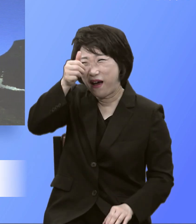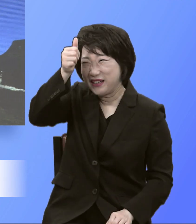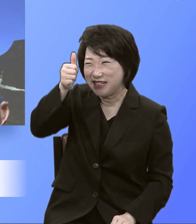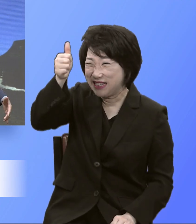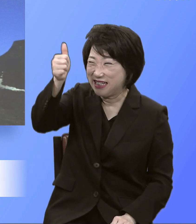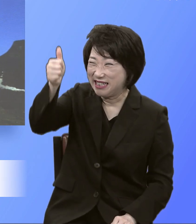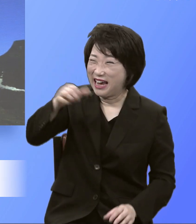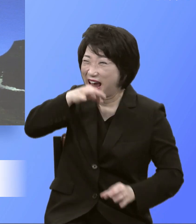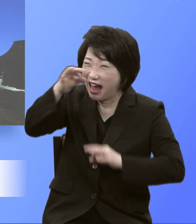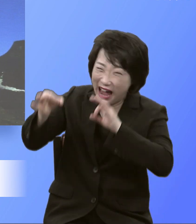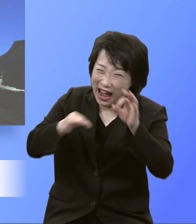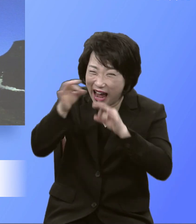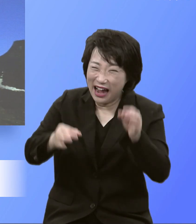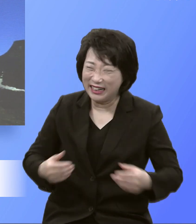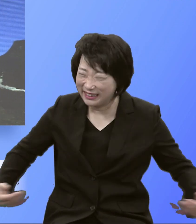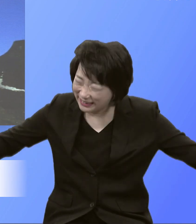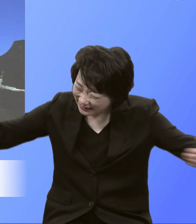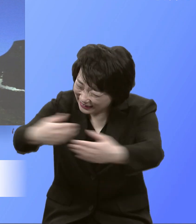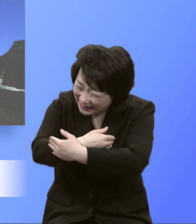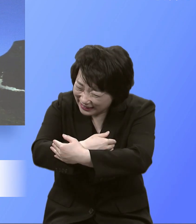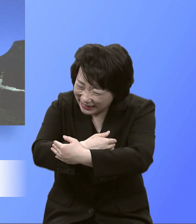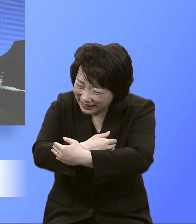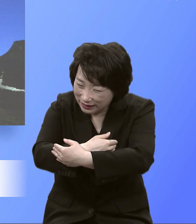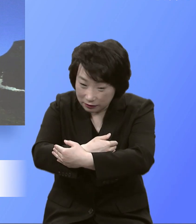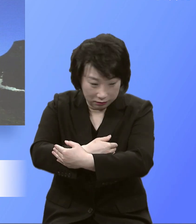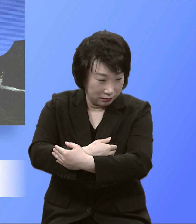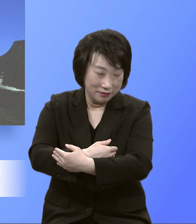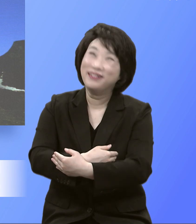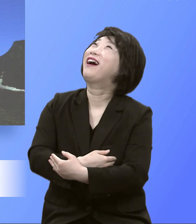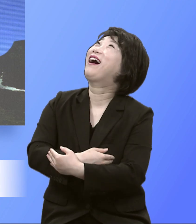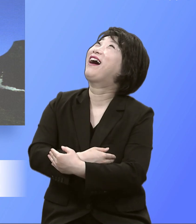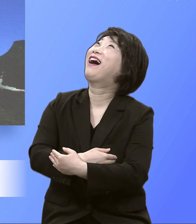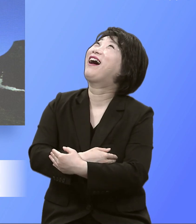할아버지 하더니 나를 콱 끌어 나를 쏟아봐요.